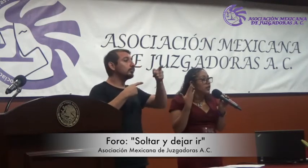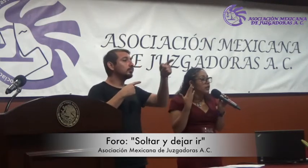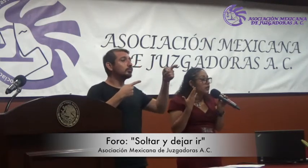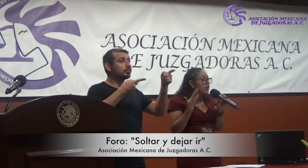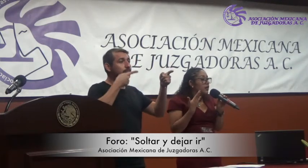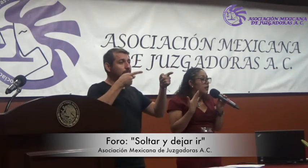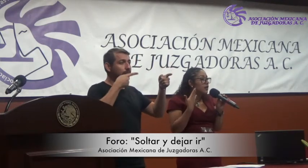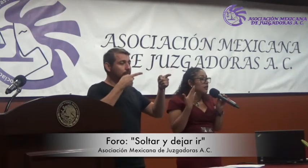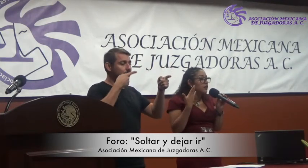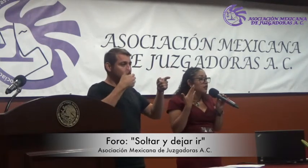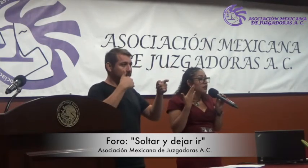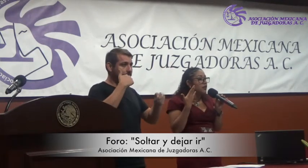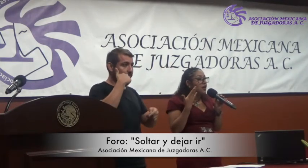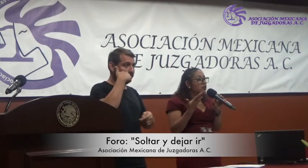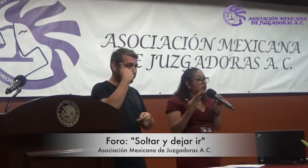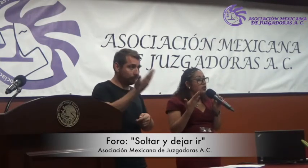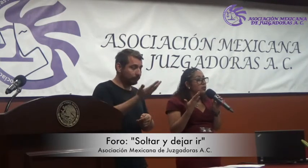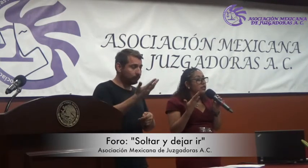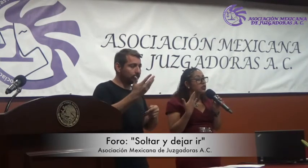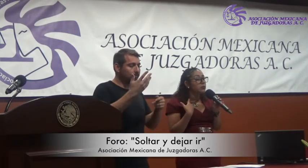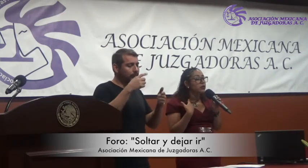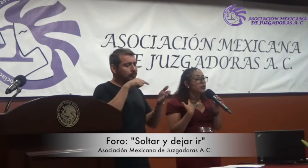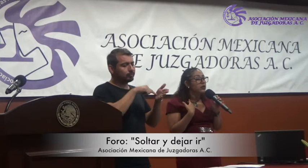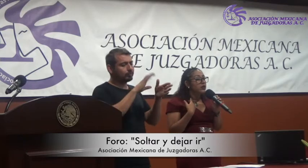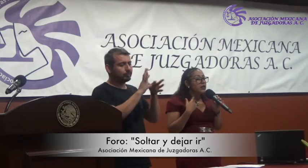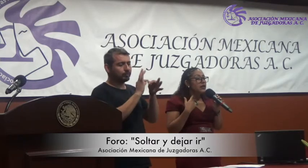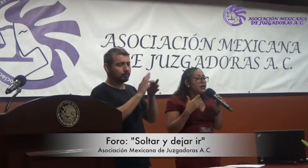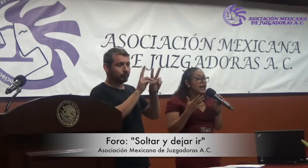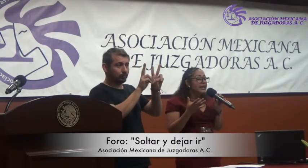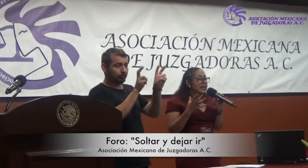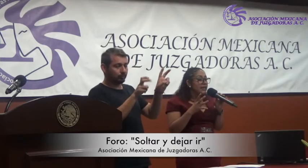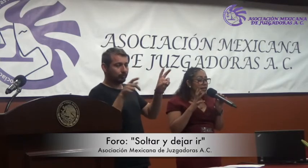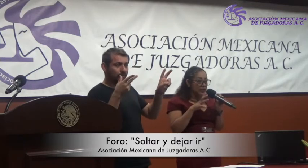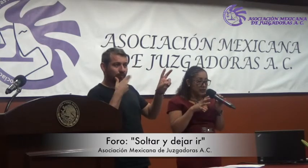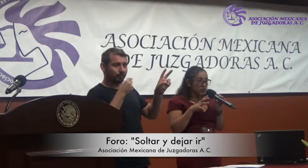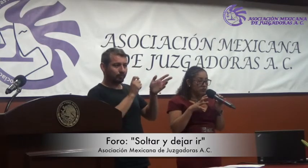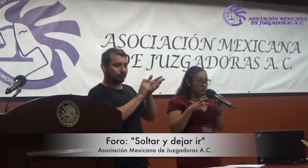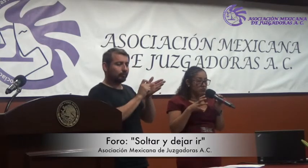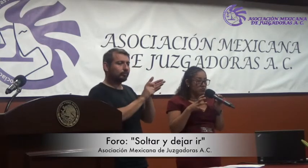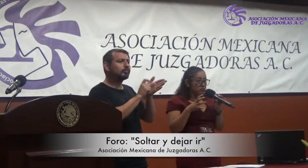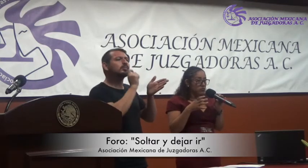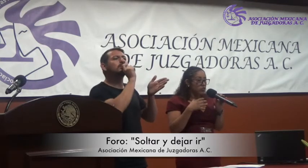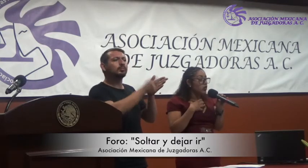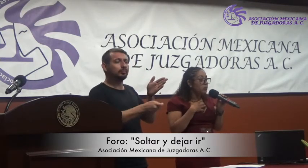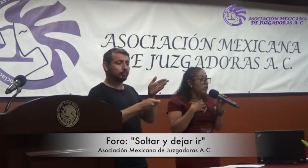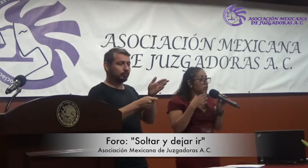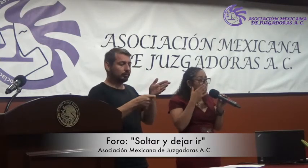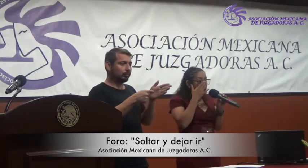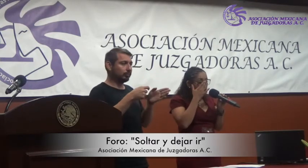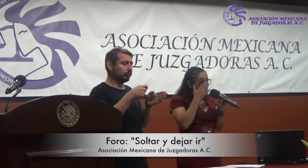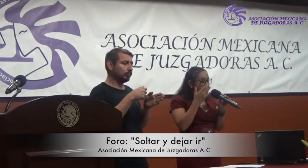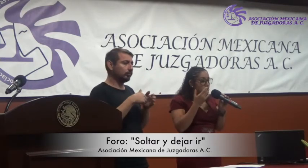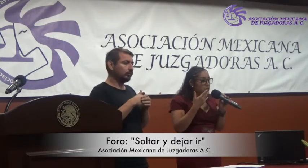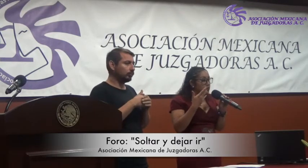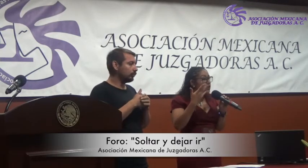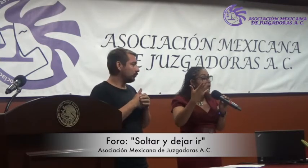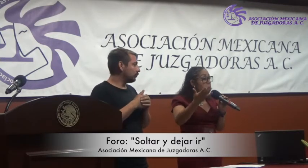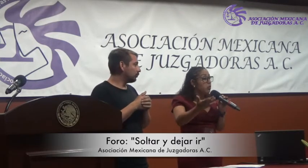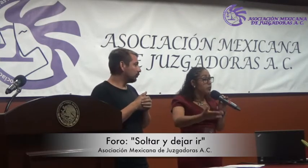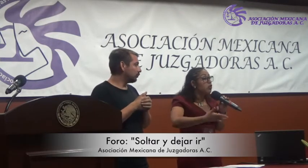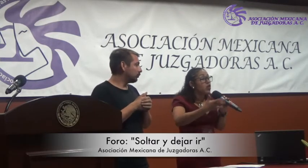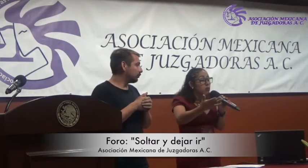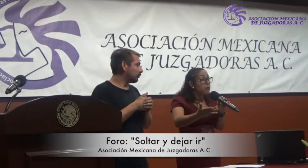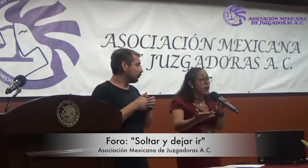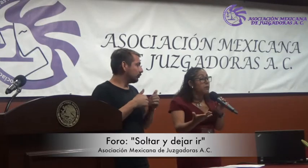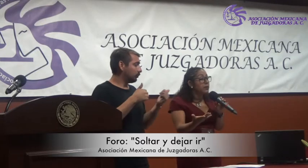oyente quiere ahondar sobre esto, pero la idea de esto, yo puedo dar